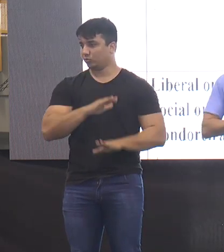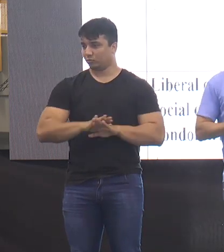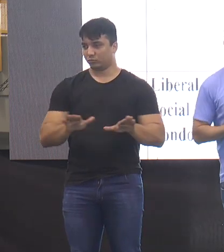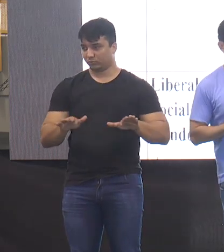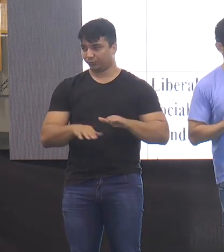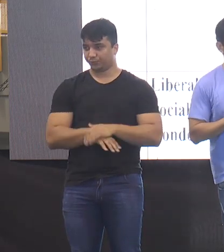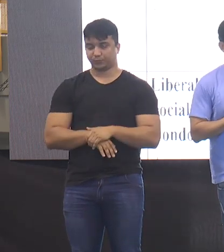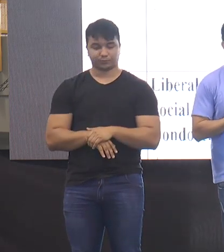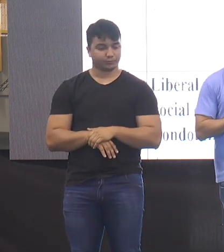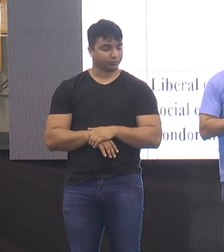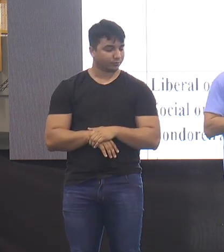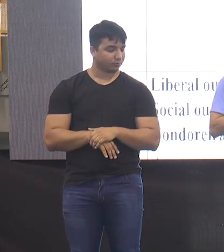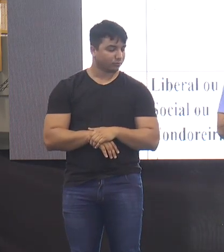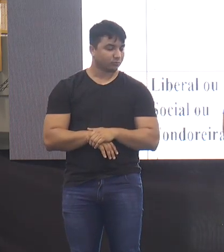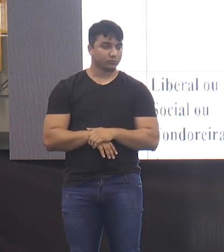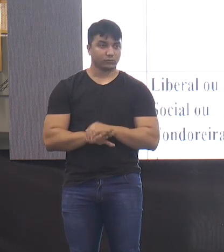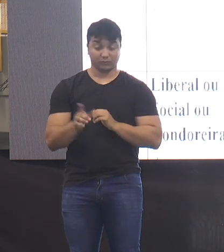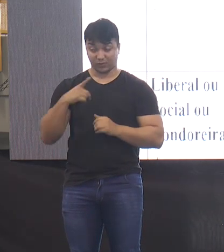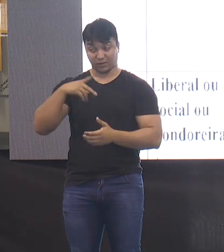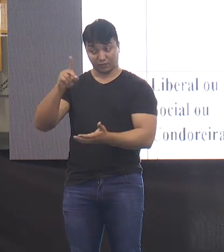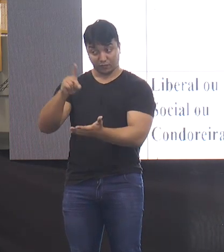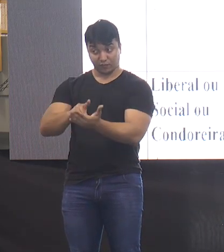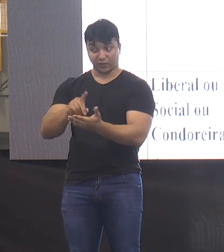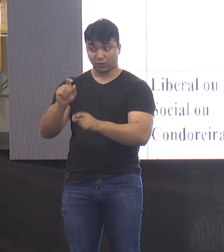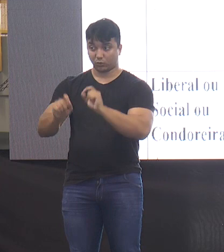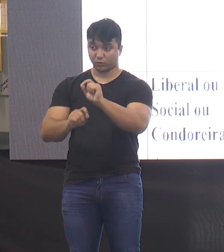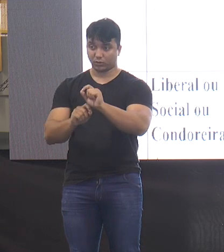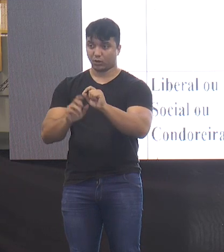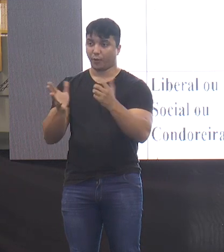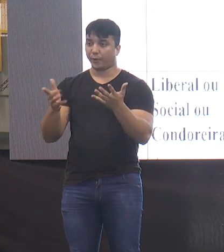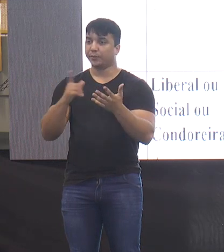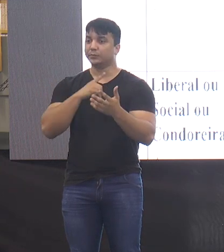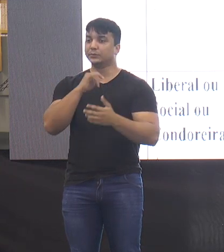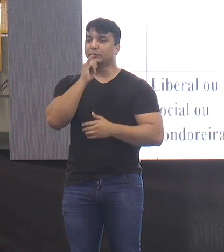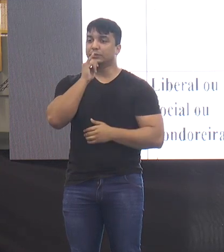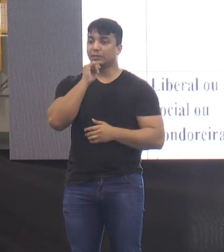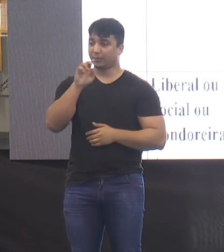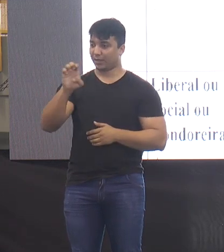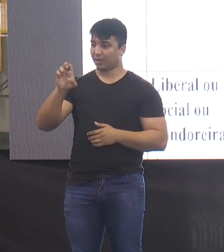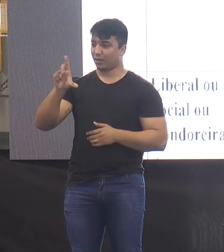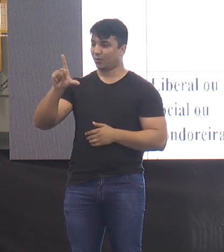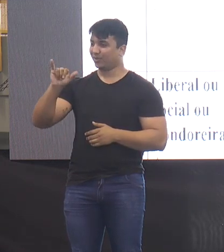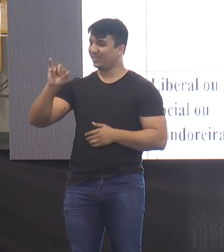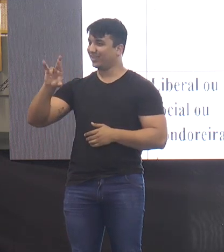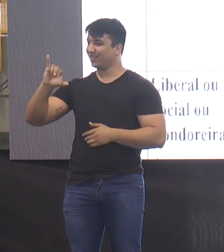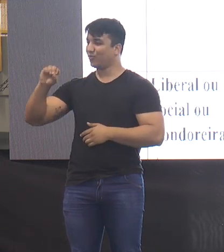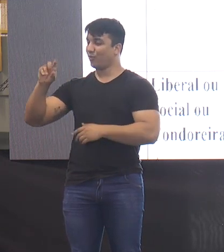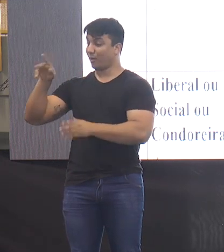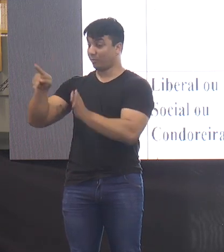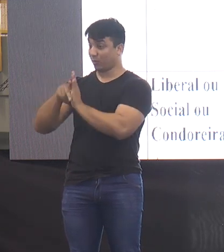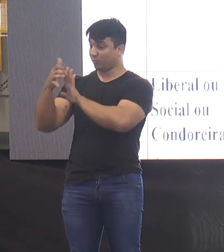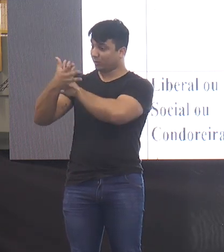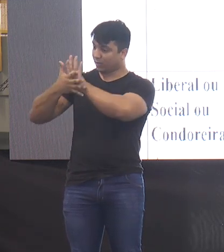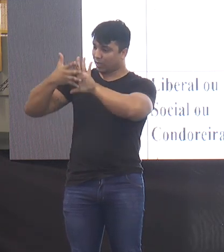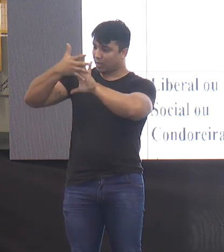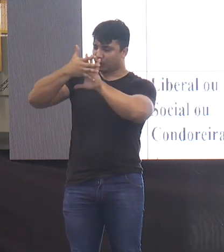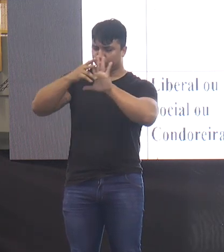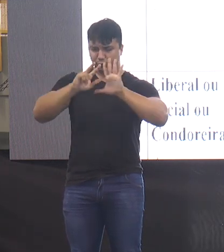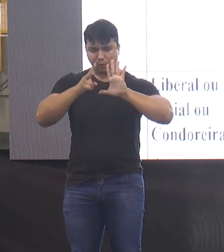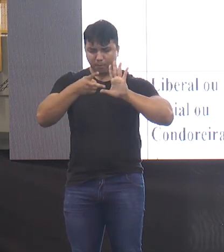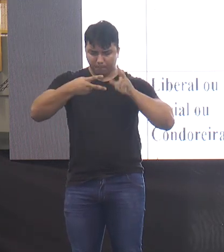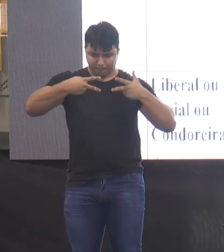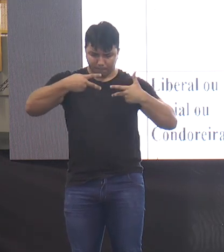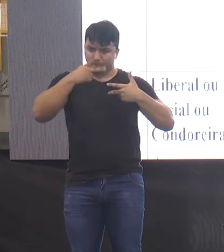carnal. Na verdade, quando o eu lírico começa a se